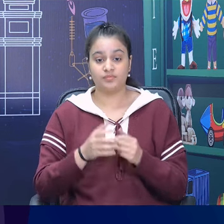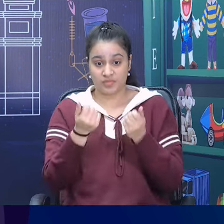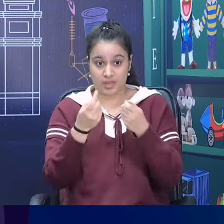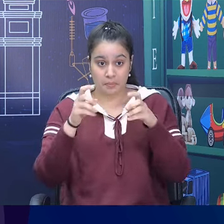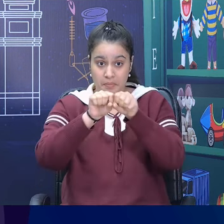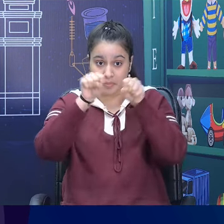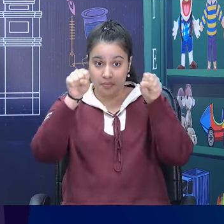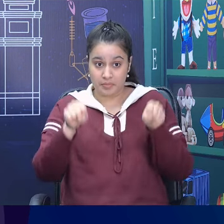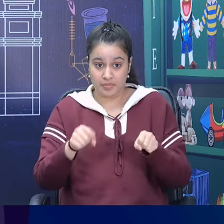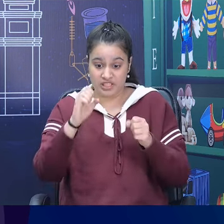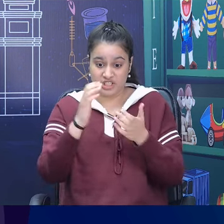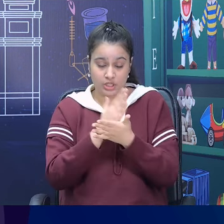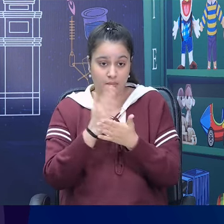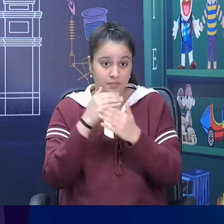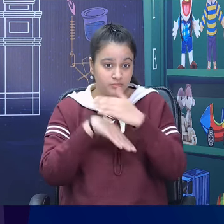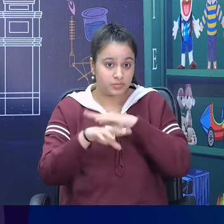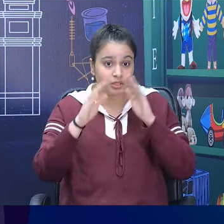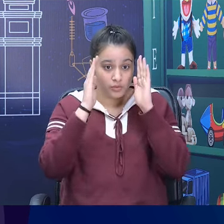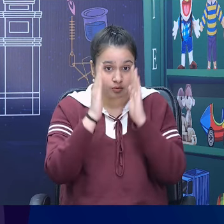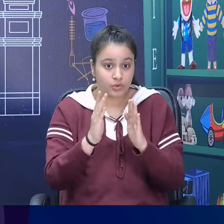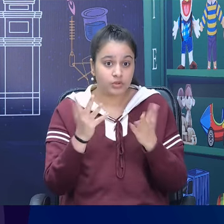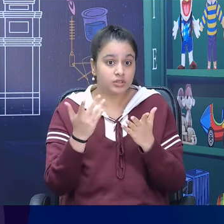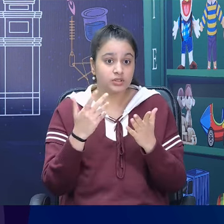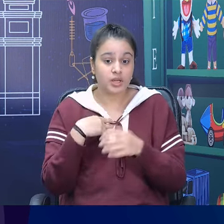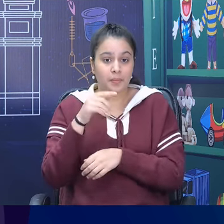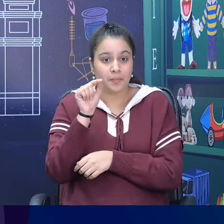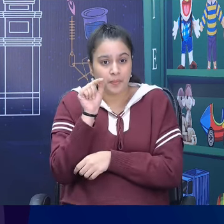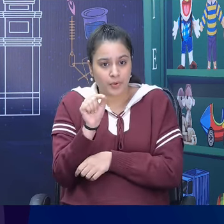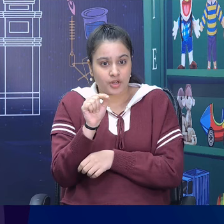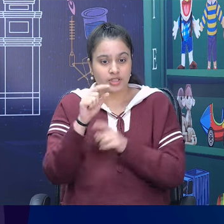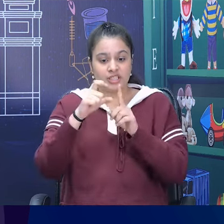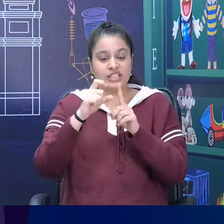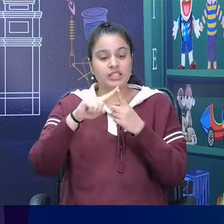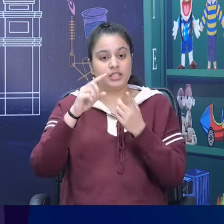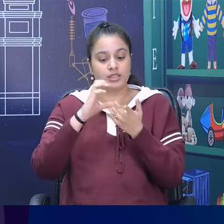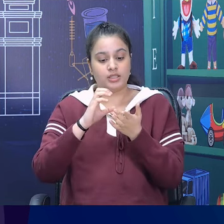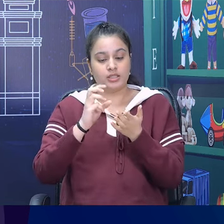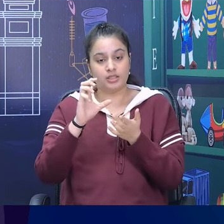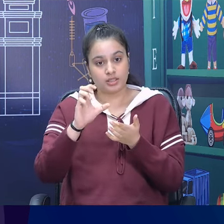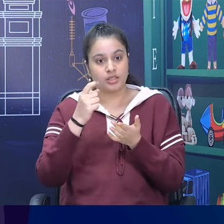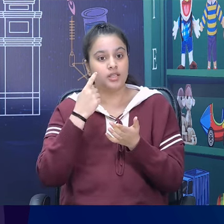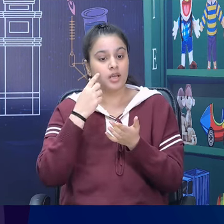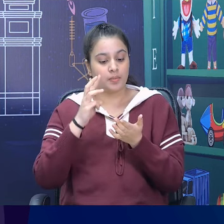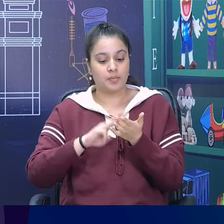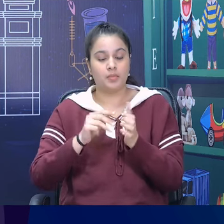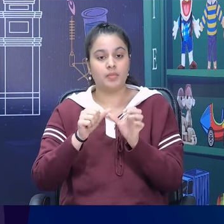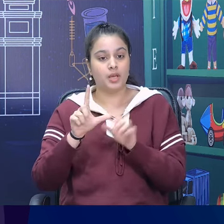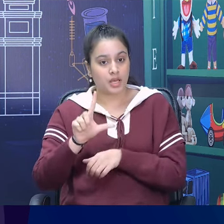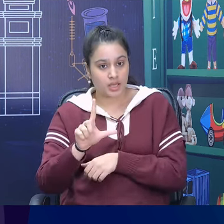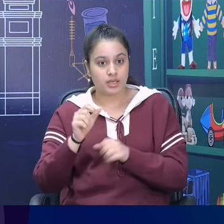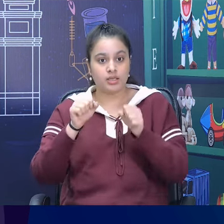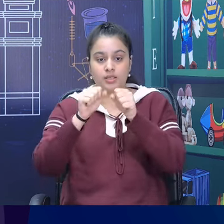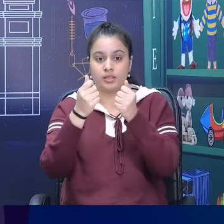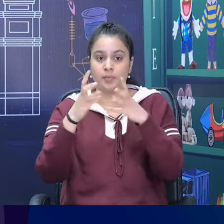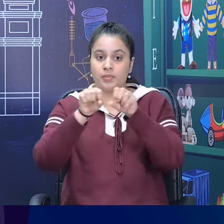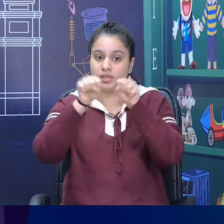बारे में हम इस चैप्टर में मेनली हम फोकस करेंगे डेसीमल नंबर सिस्टम के बारे में एज वेल एज थोड़ा कुछ पार्ट तक हम जो इसमें रियल